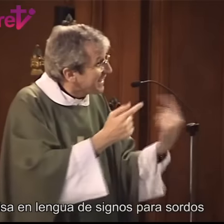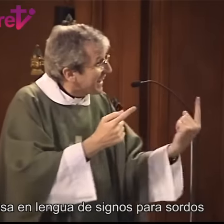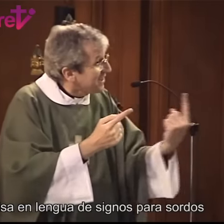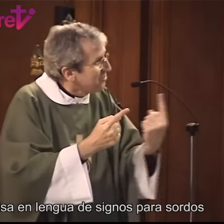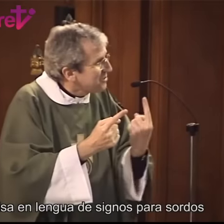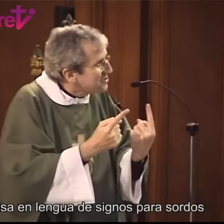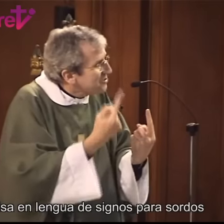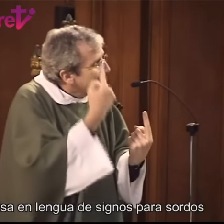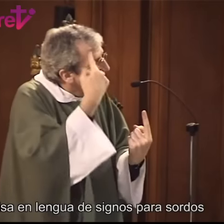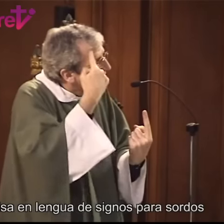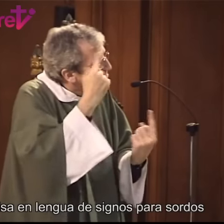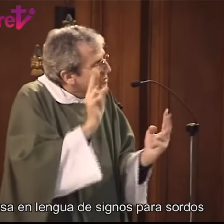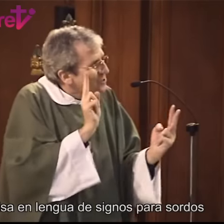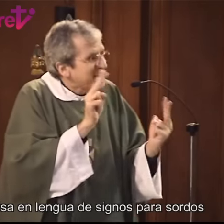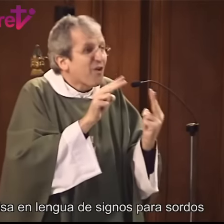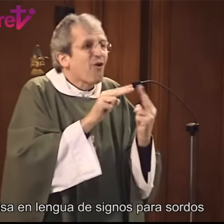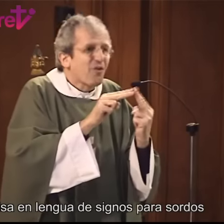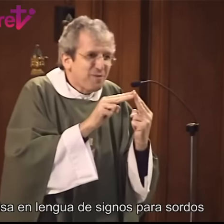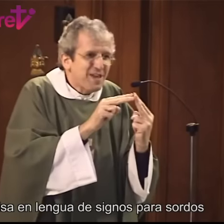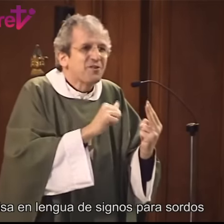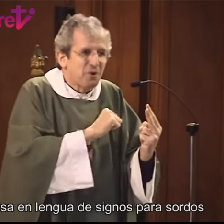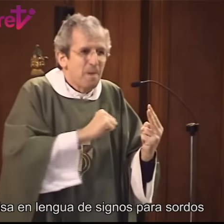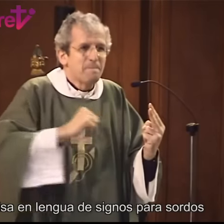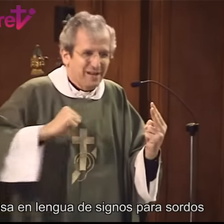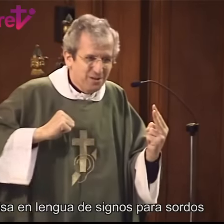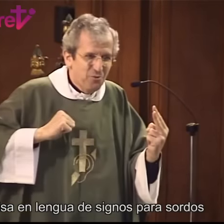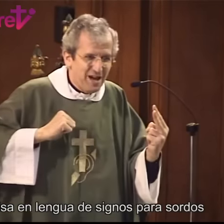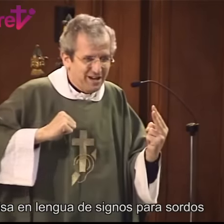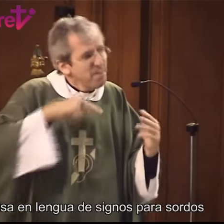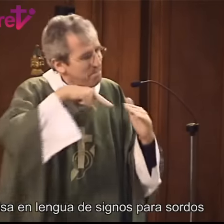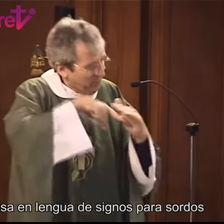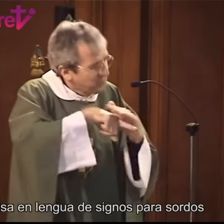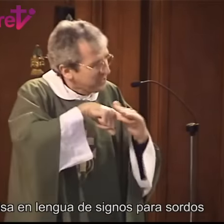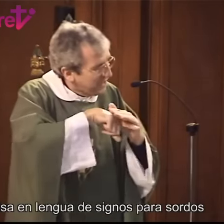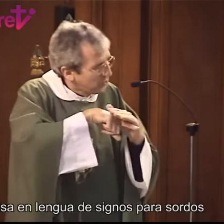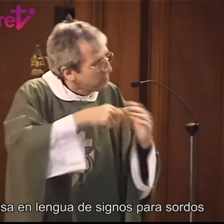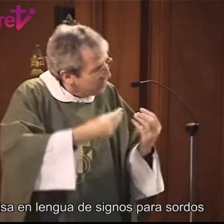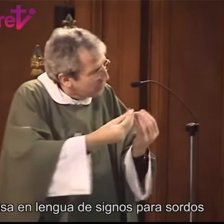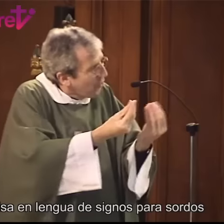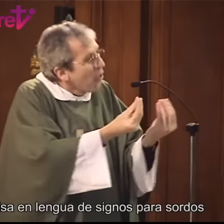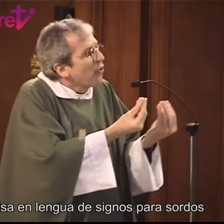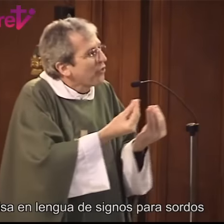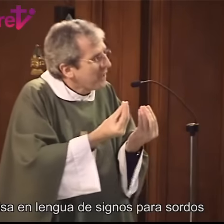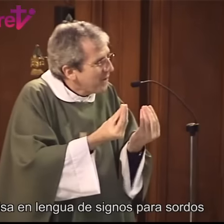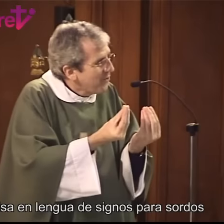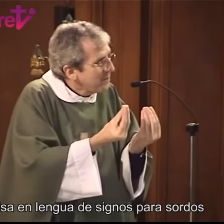cada uno de nosotros tengamos como ese conocimiento particular, profundizándolo y pudiéndolo conocer mejor, de